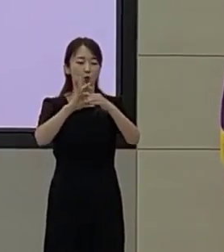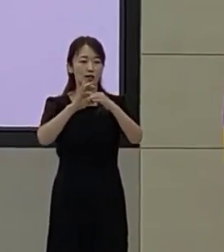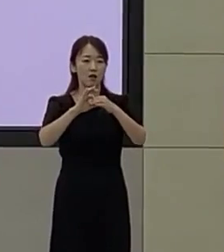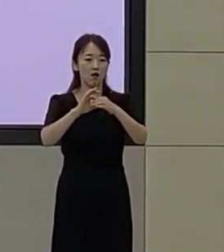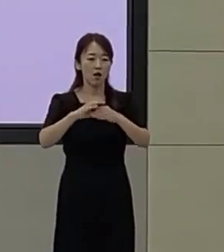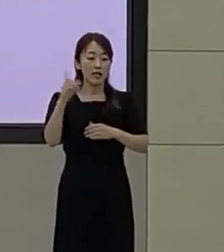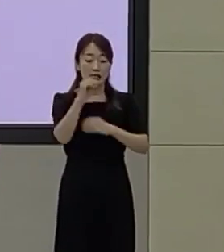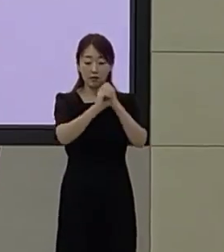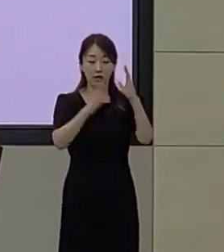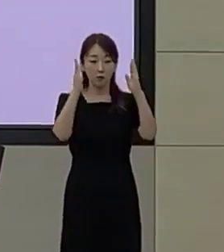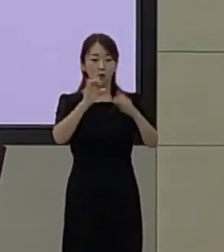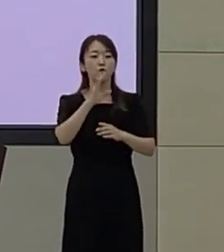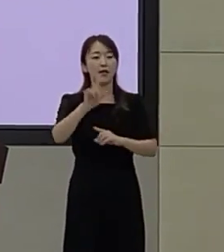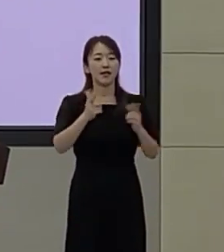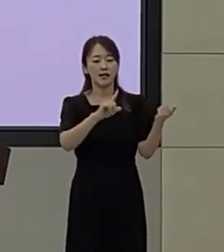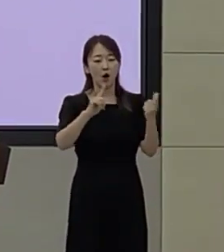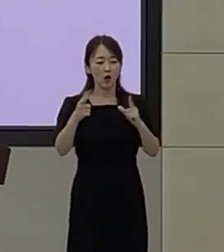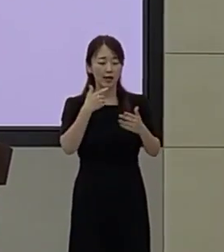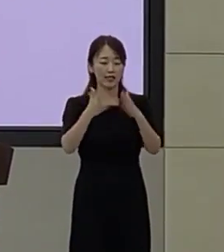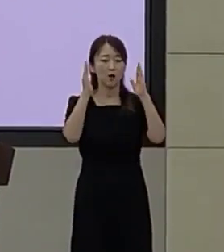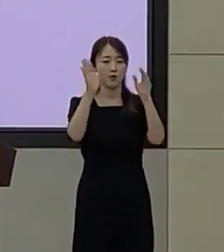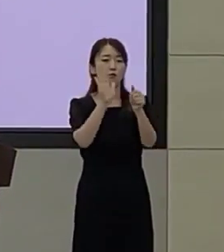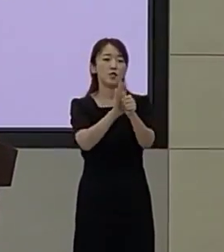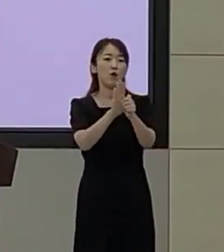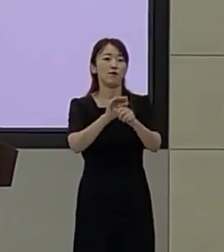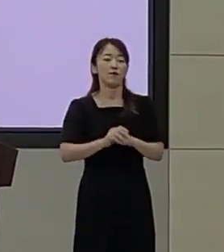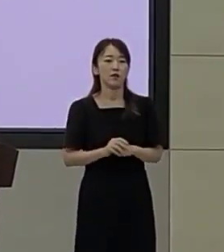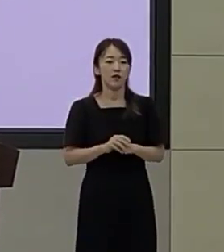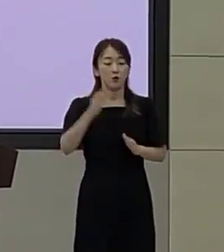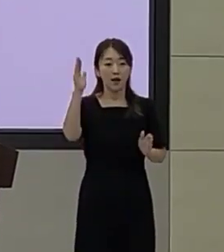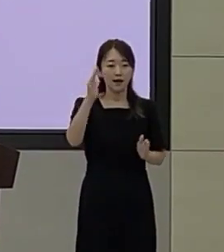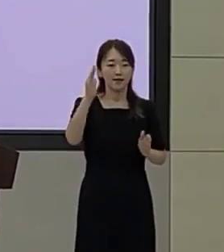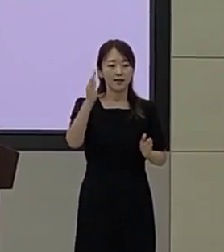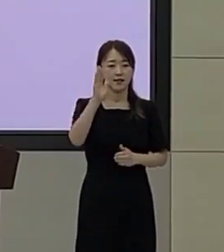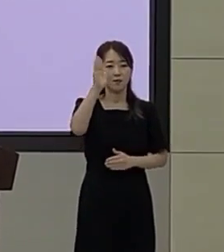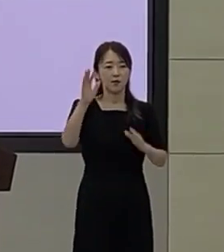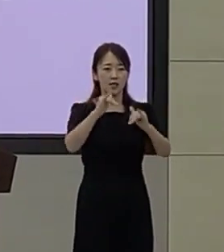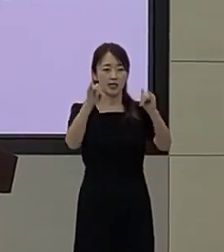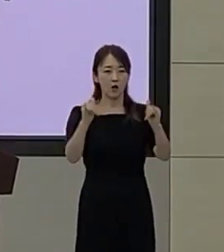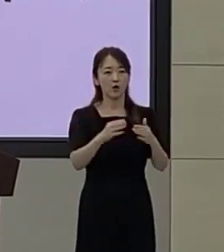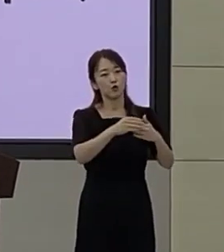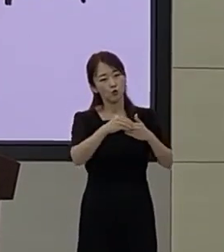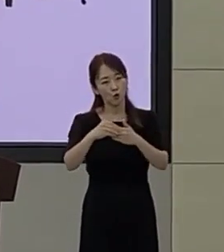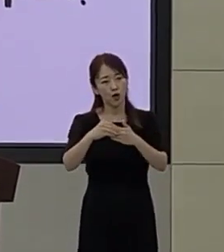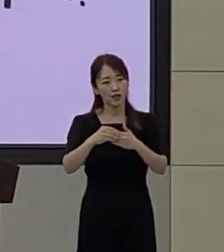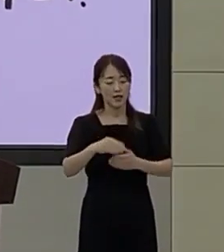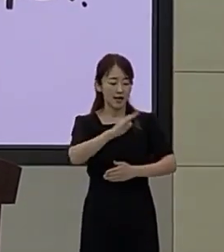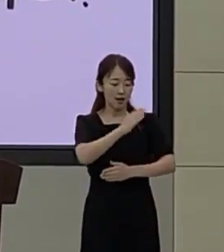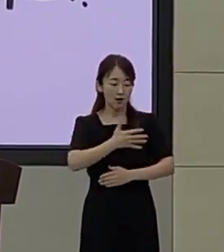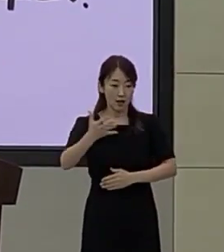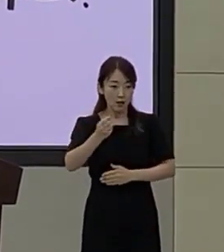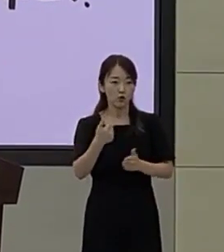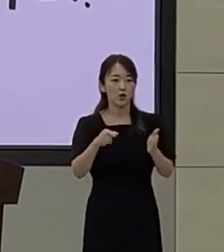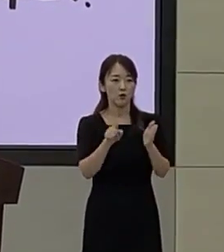기반 수업뿐만 아니라 다양한 체험학습도 지원하여 우리 아이들이 미래 사회를 주도하는 역량을